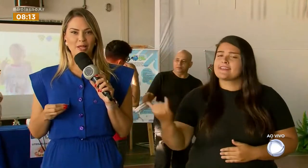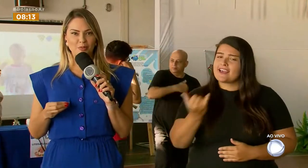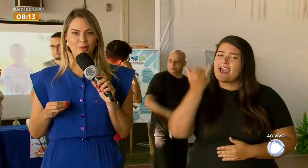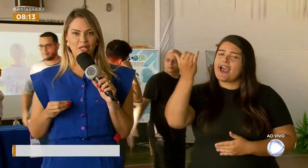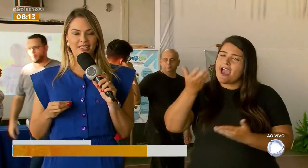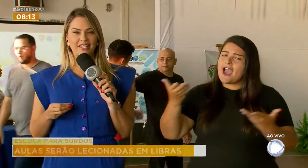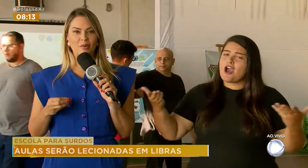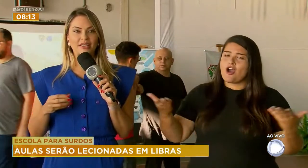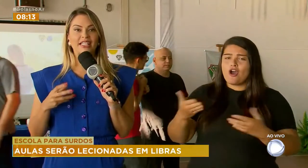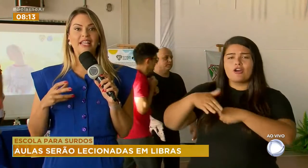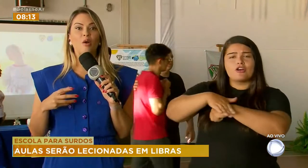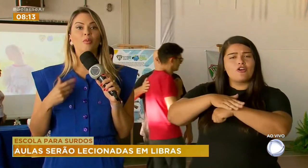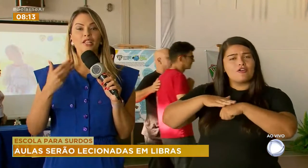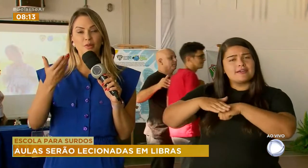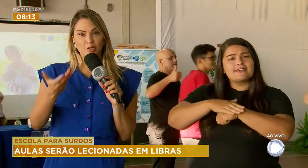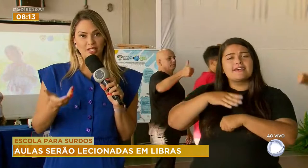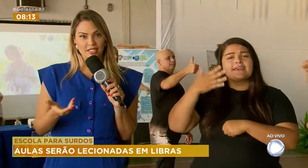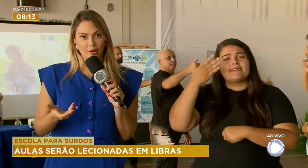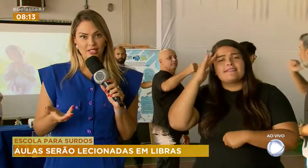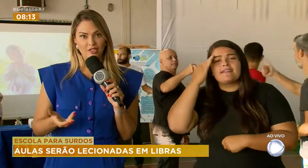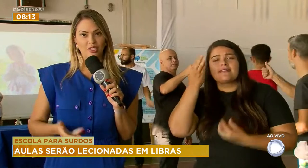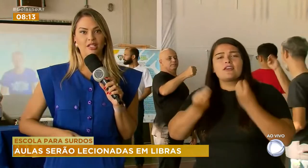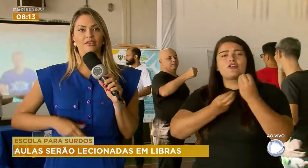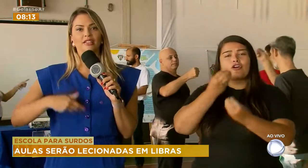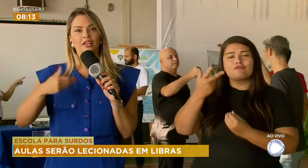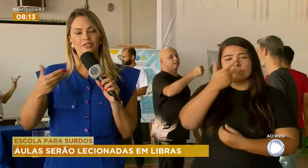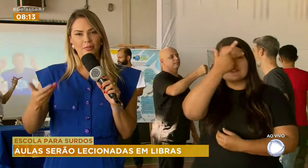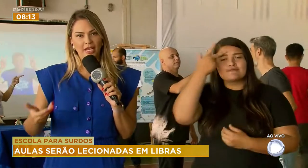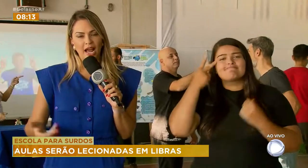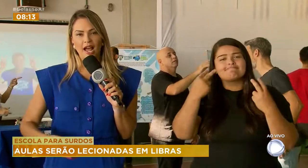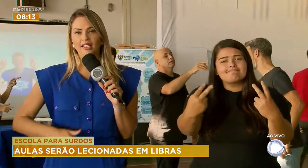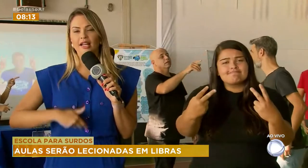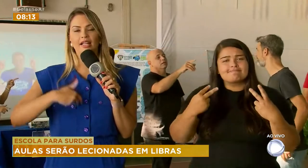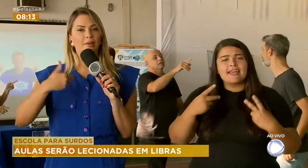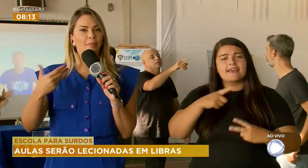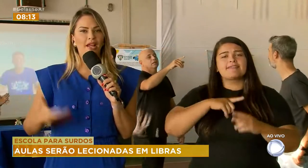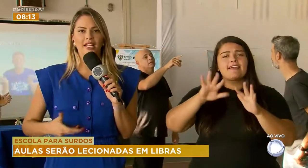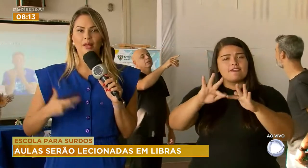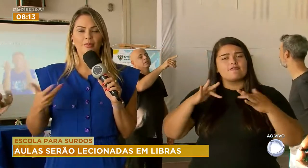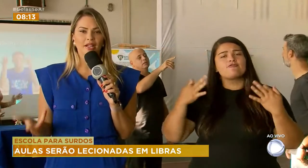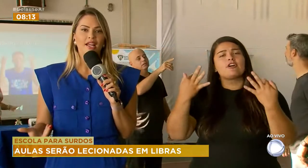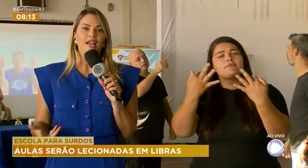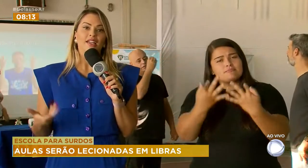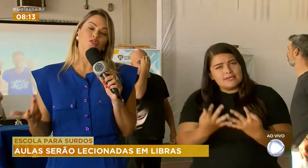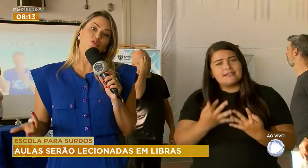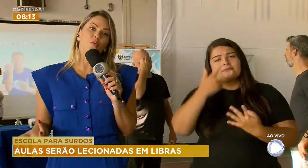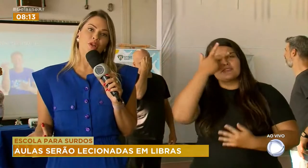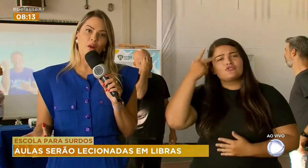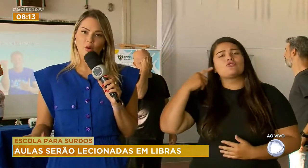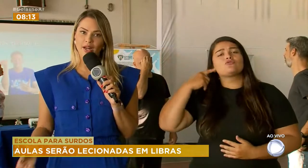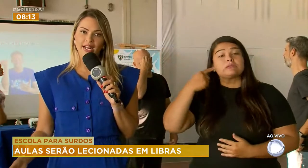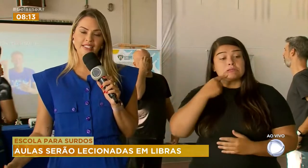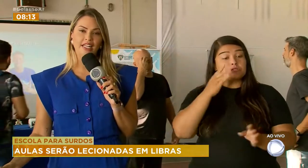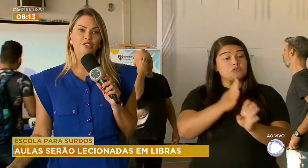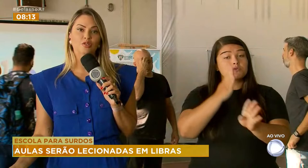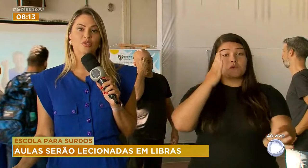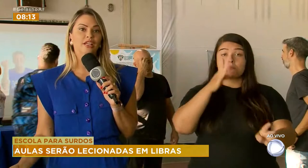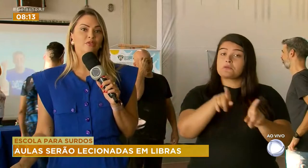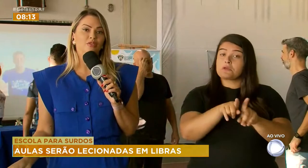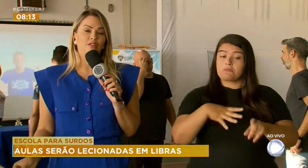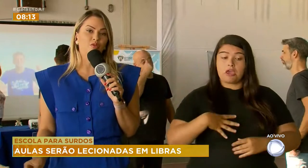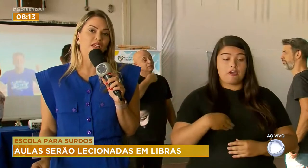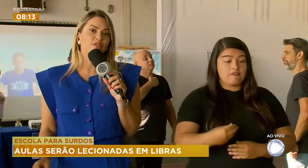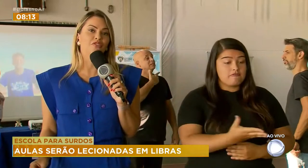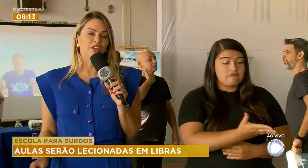conversar mais um pouquinho então, entender como que as pessoas que estão assistindo, que tem um familiar, que é aquele pai, aquela mãe, que descobriu agora recente a